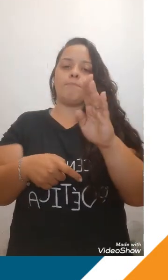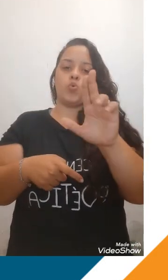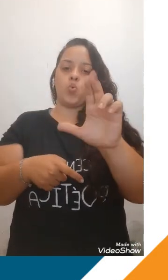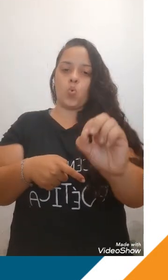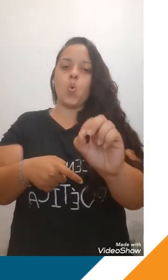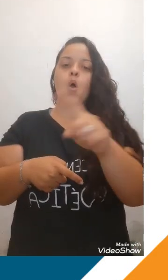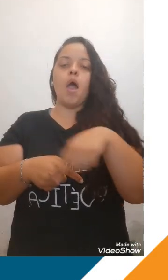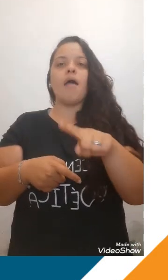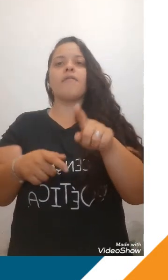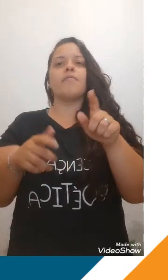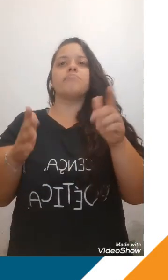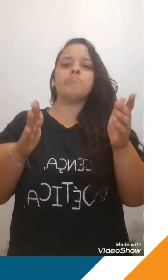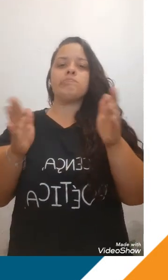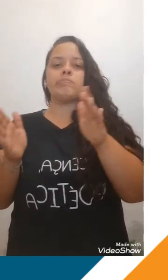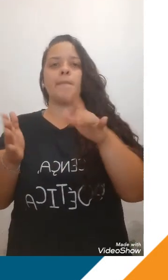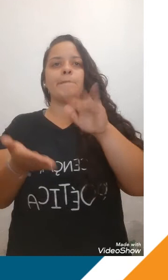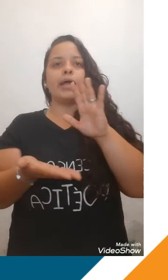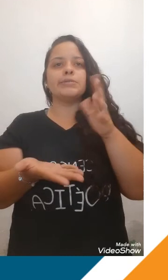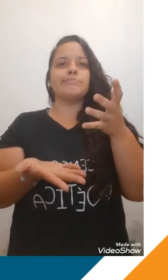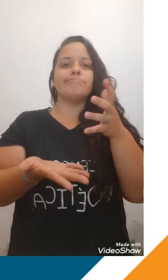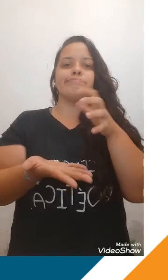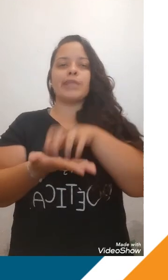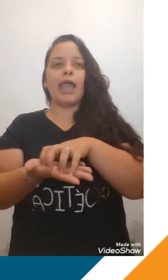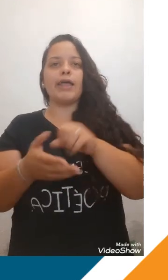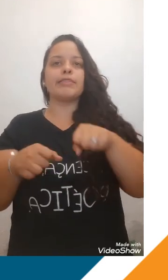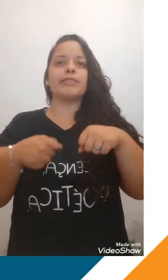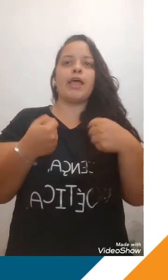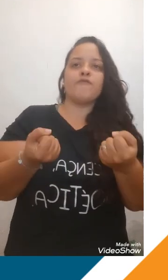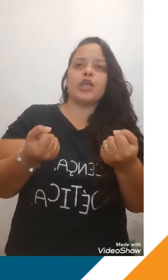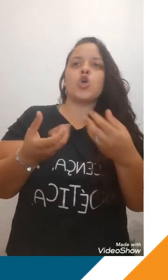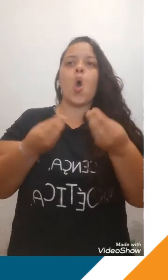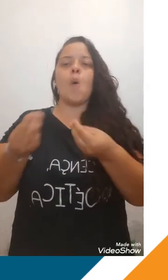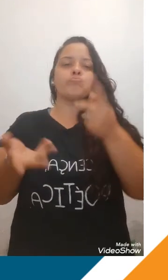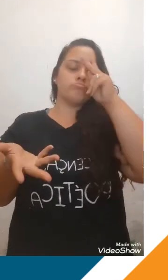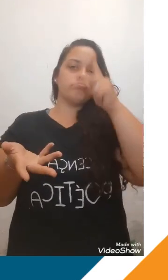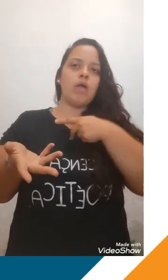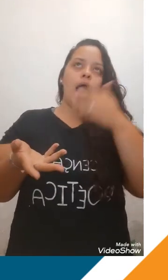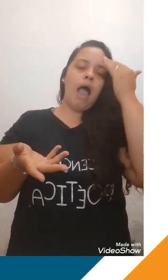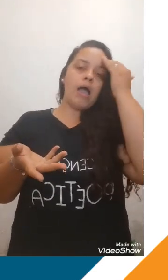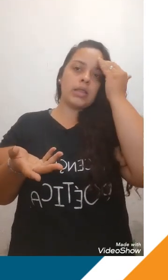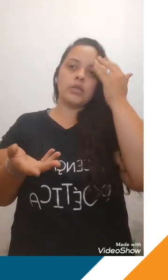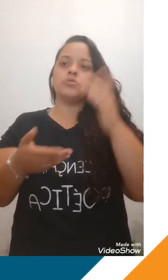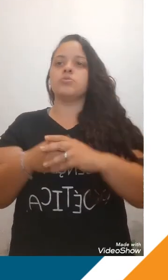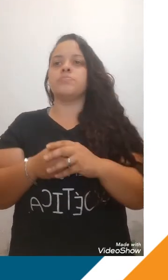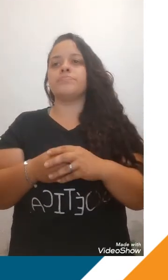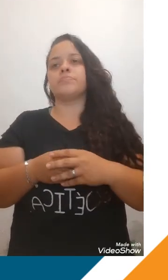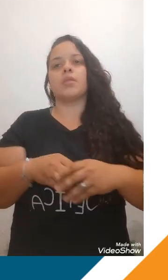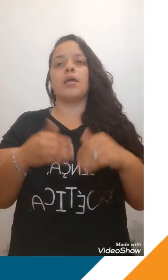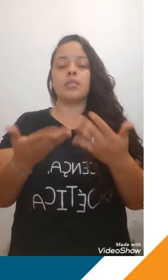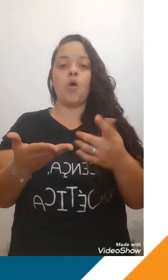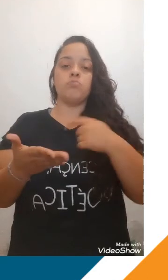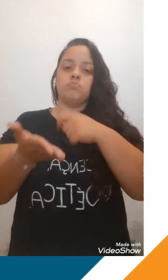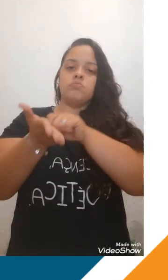naquele procedimento mais central, defendendo, conforme ele mesmo aplica no texto, e a gente sublinhou,